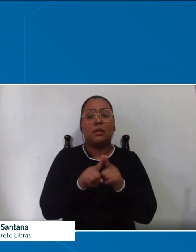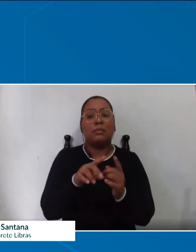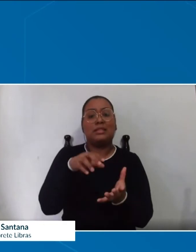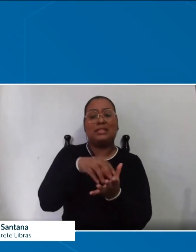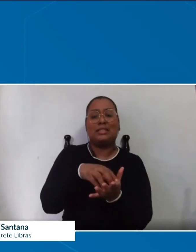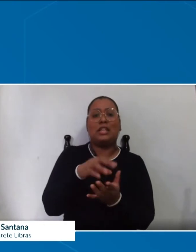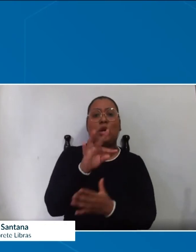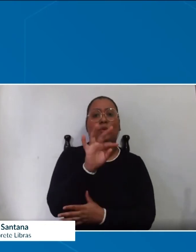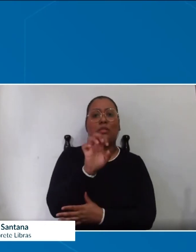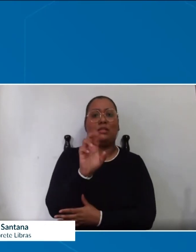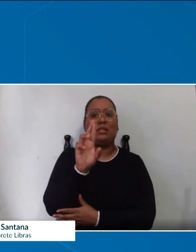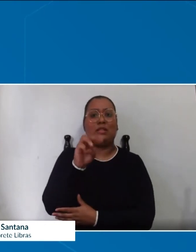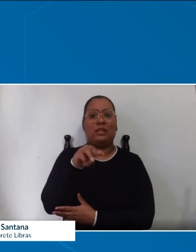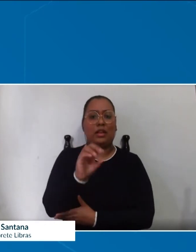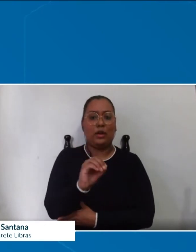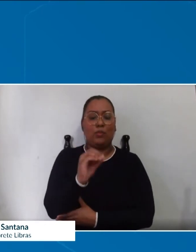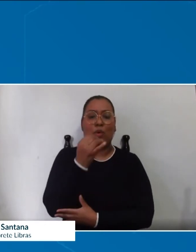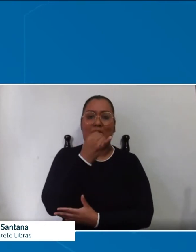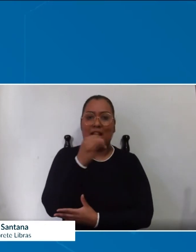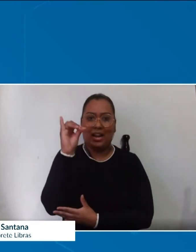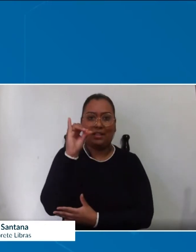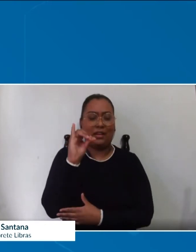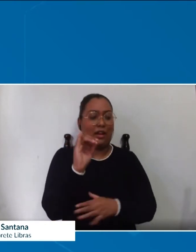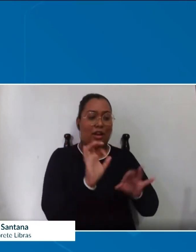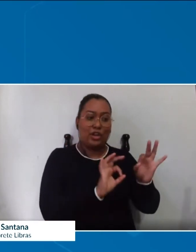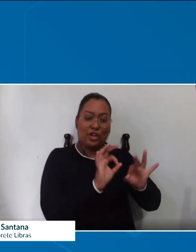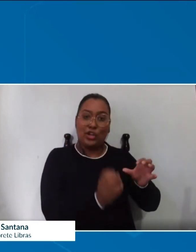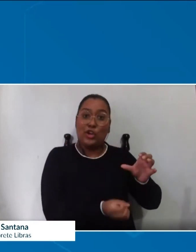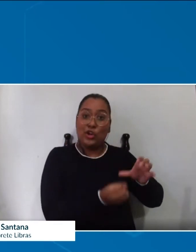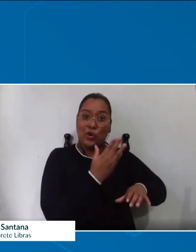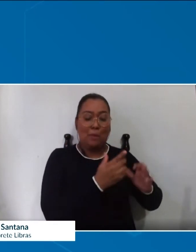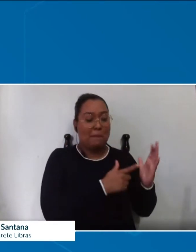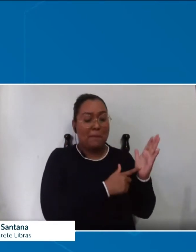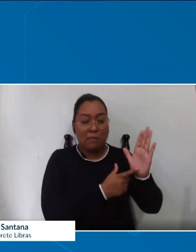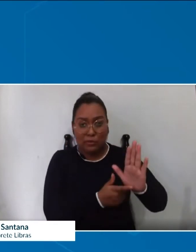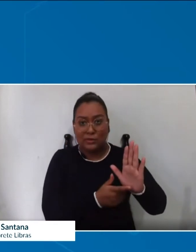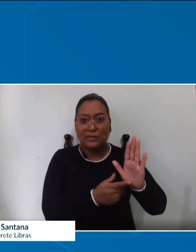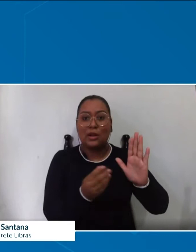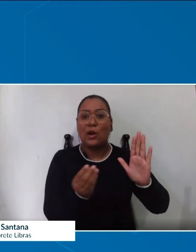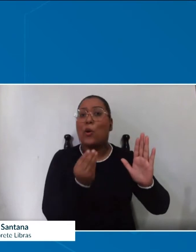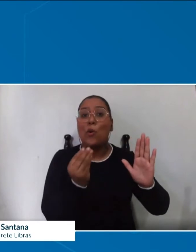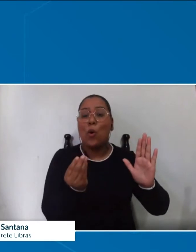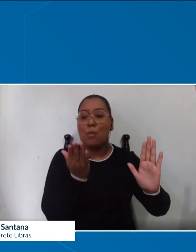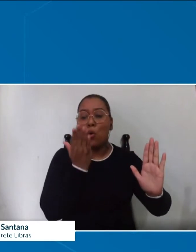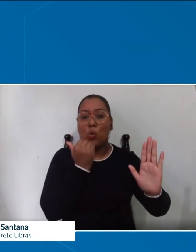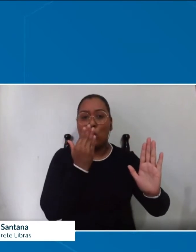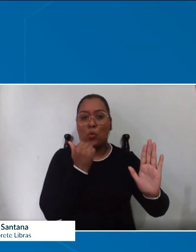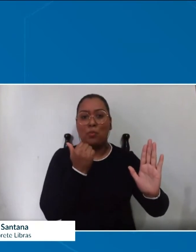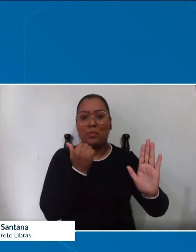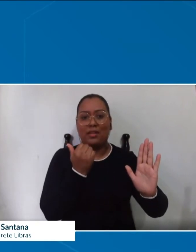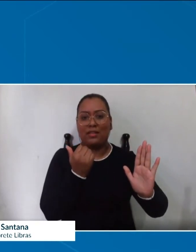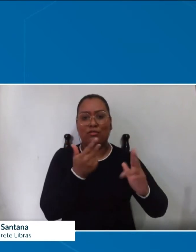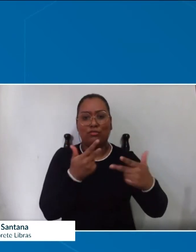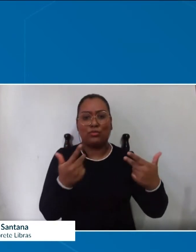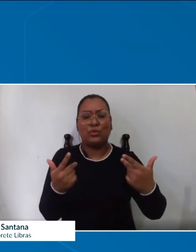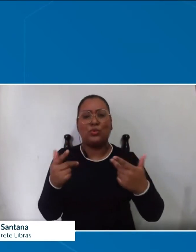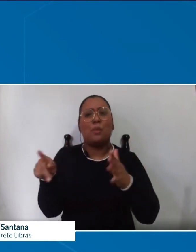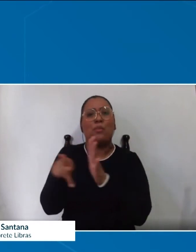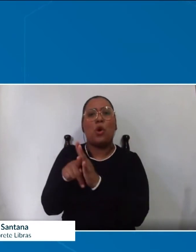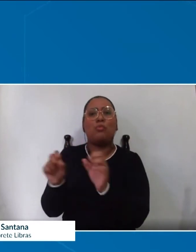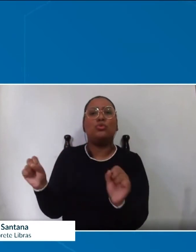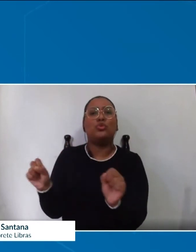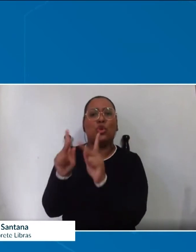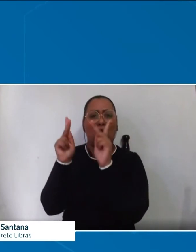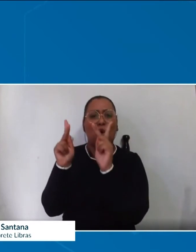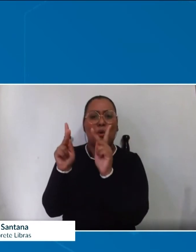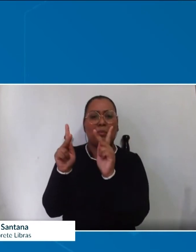termoelétrica de pequeno porte para demonstração, utilizando resto de comida de um shopping center aqui